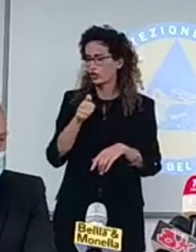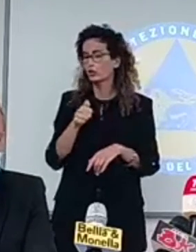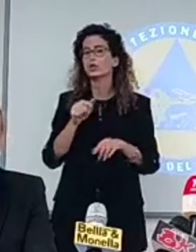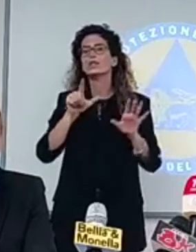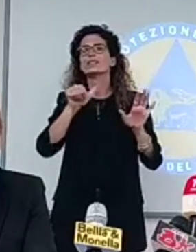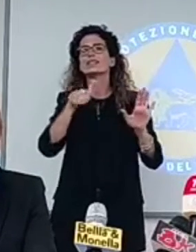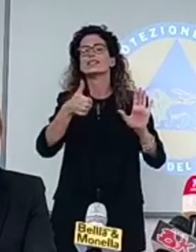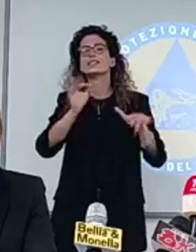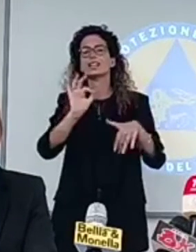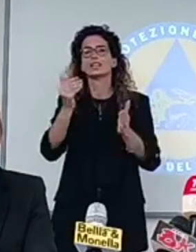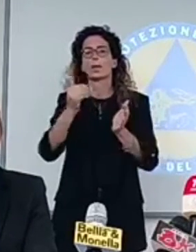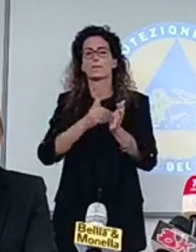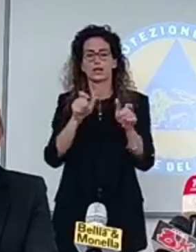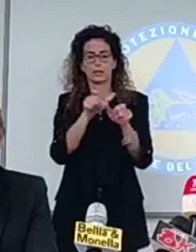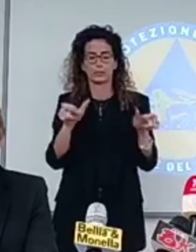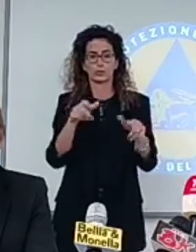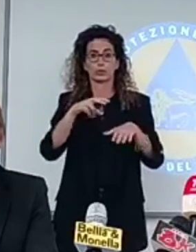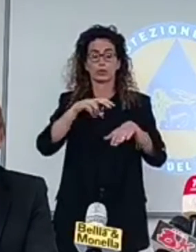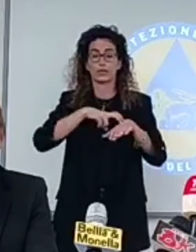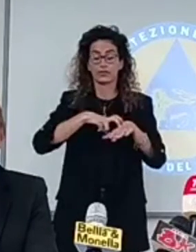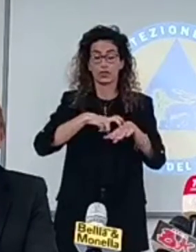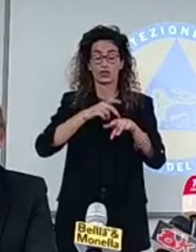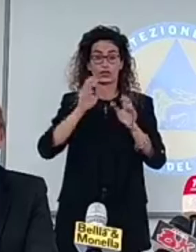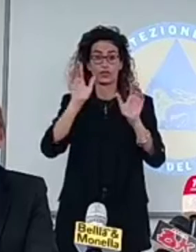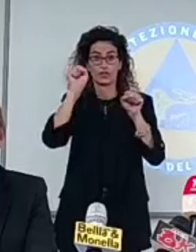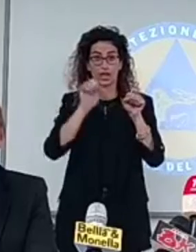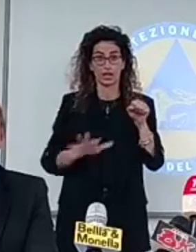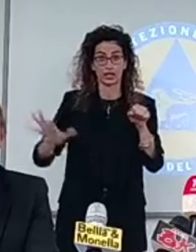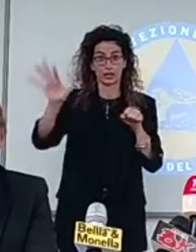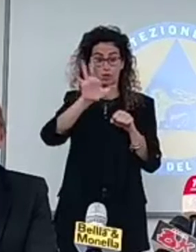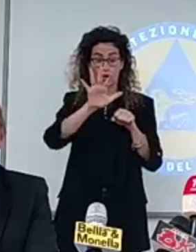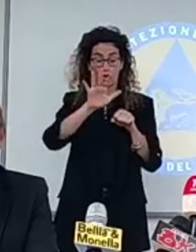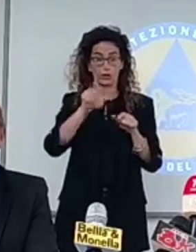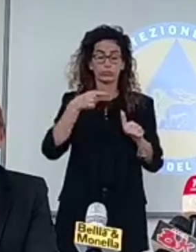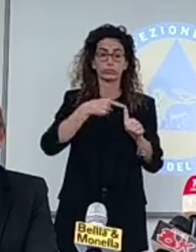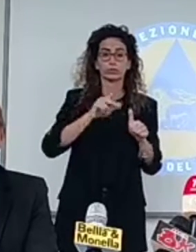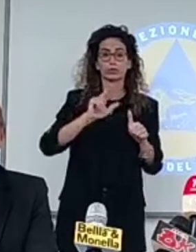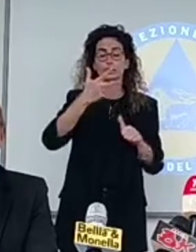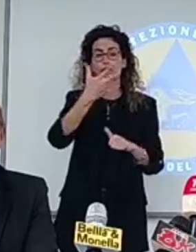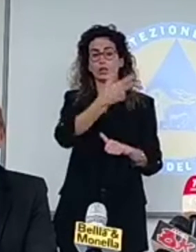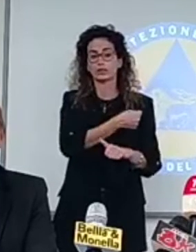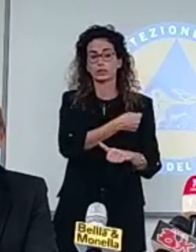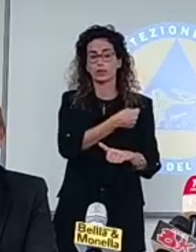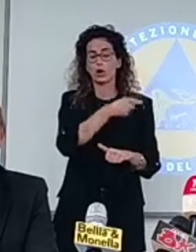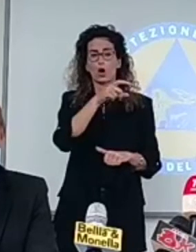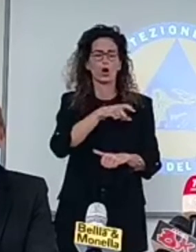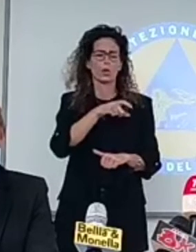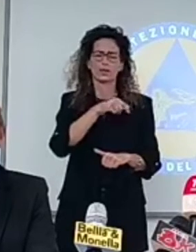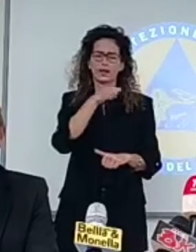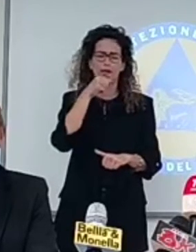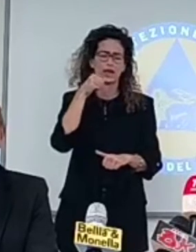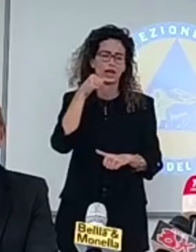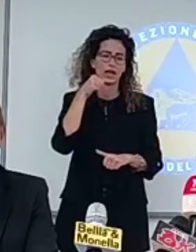minacciosi e violenti tra gli obiettivi zaia ma anche molti altri esponenti territoriali leonida